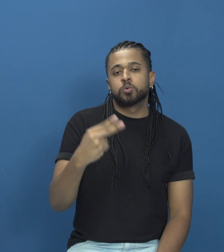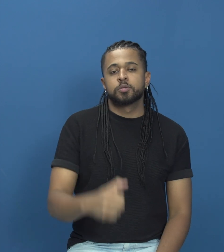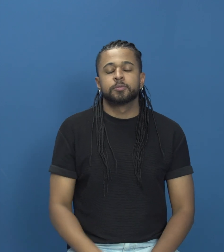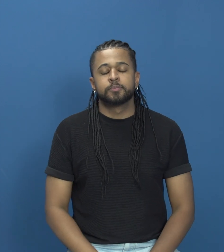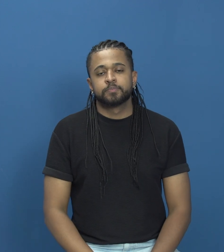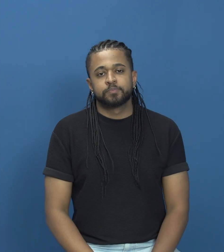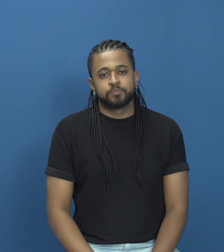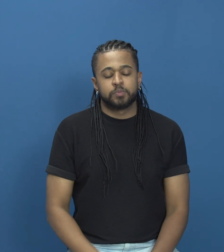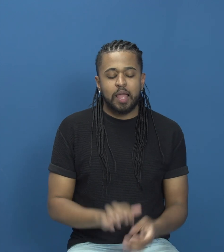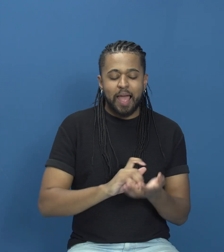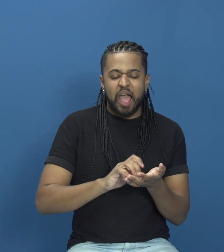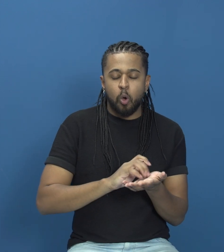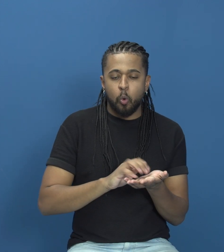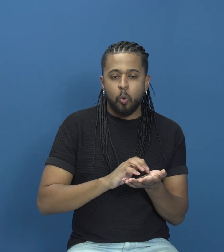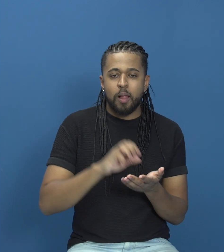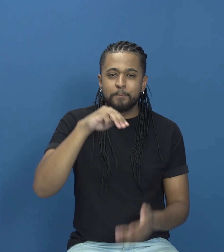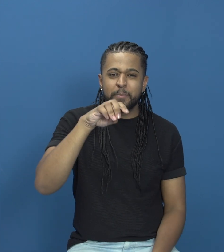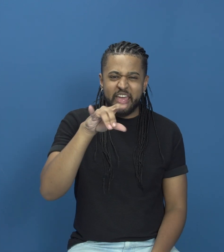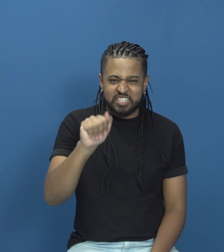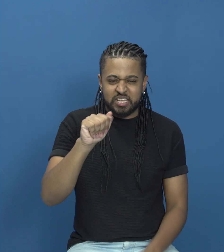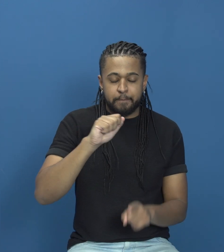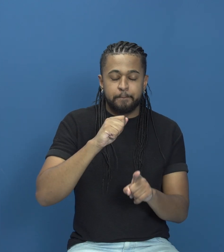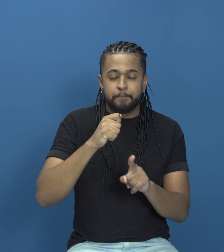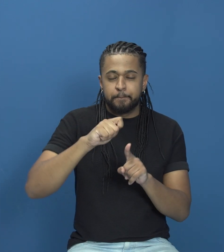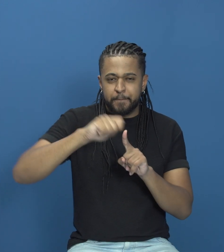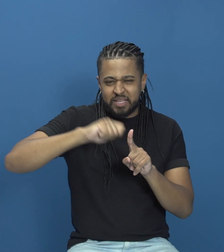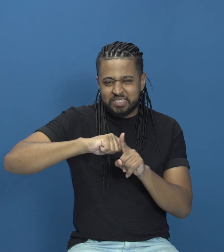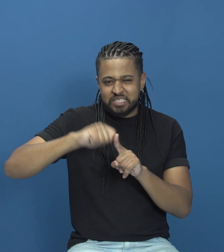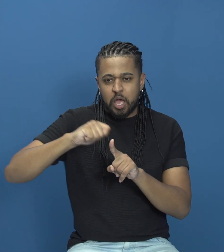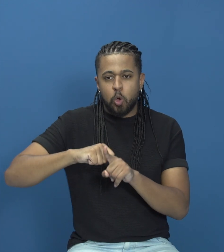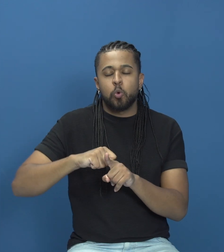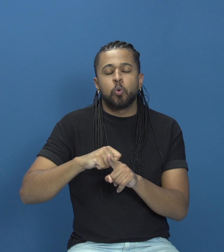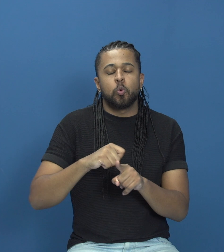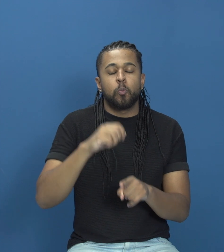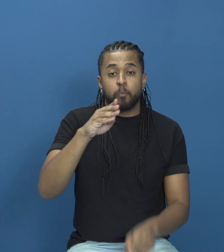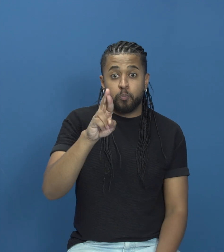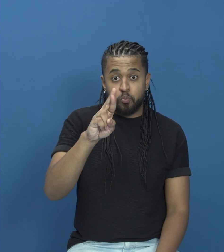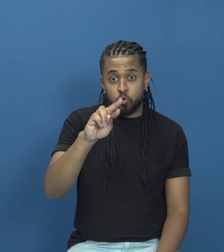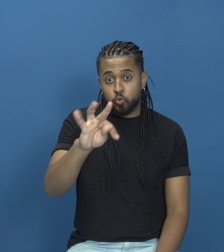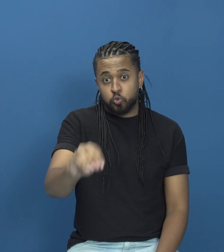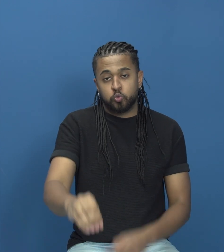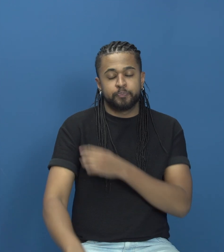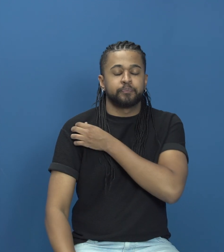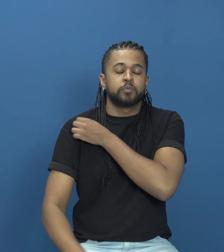11.8.2.2. Calcula-se a média mensal dos rendimentos brutos.